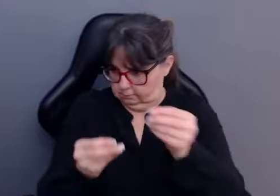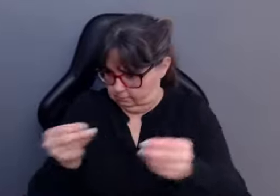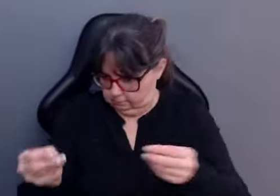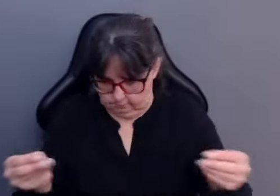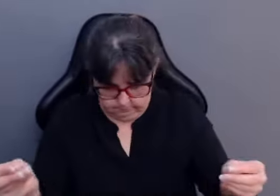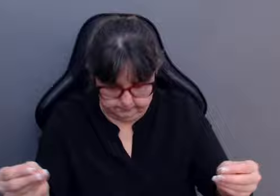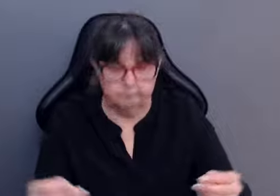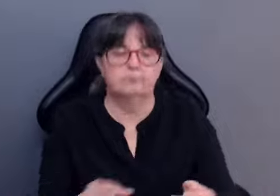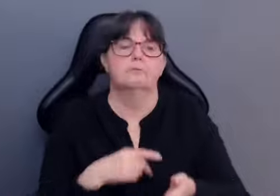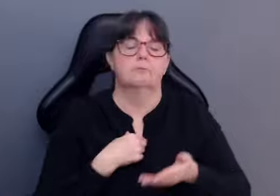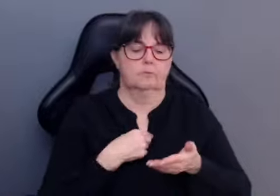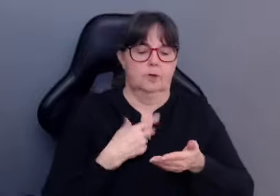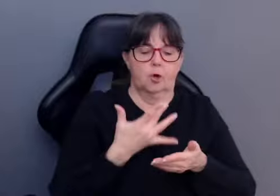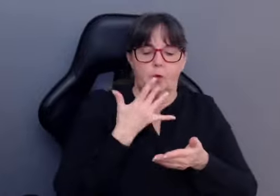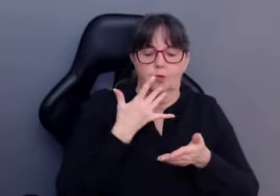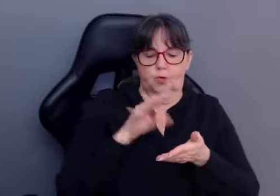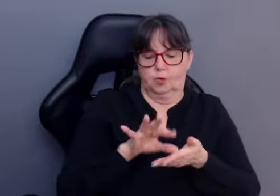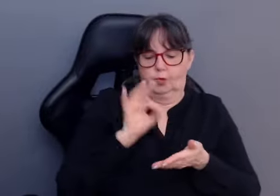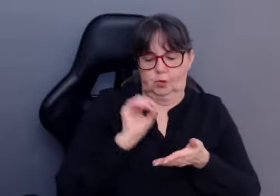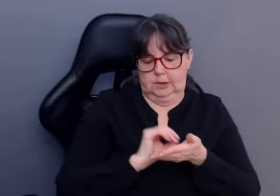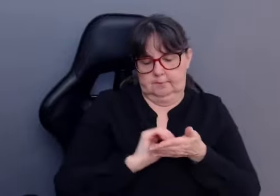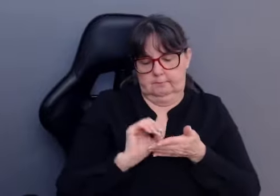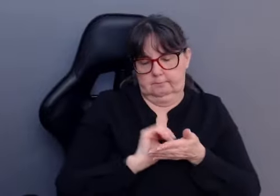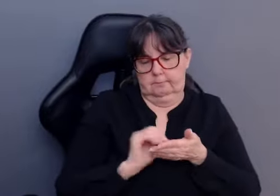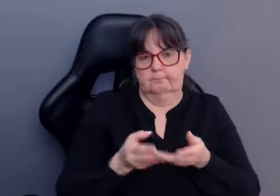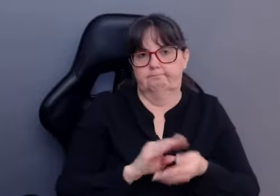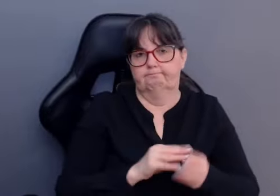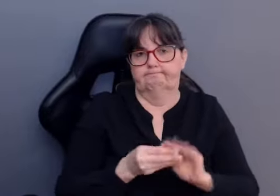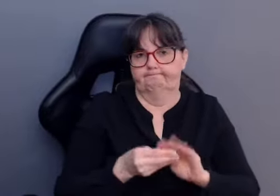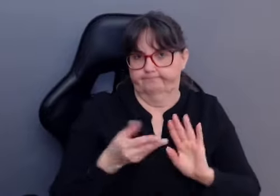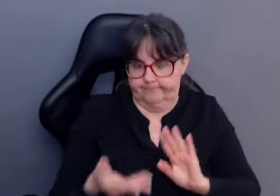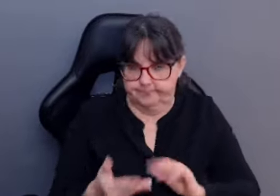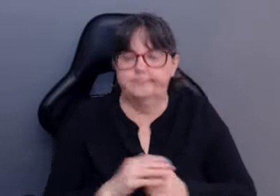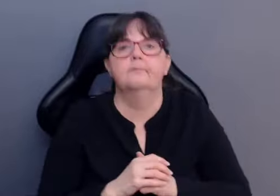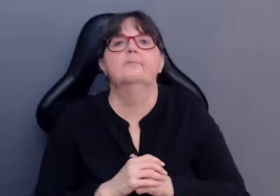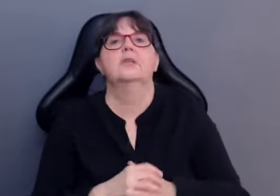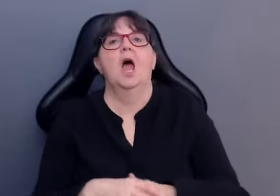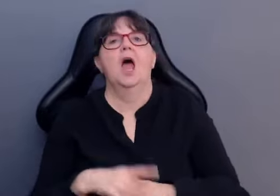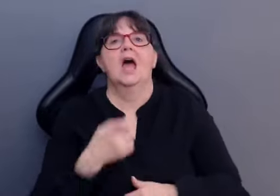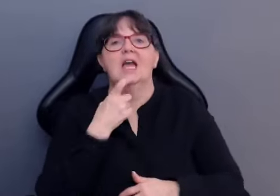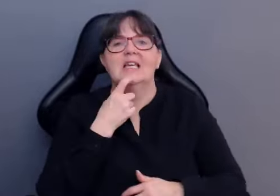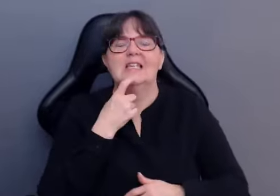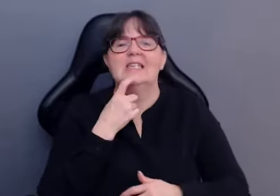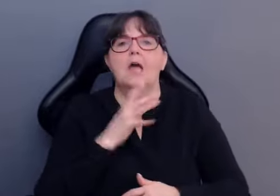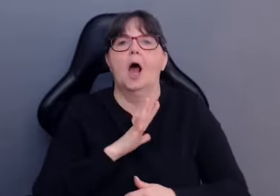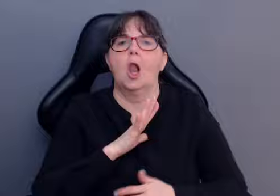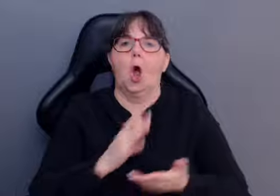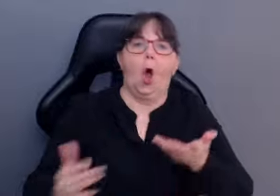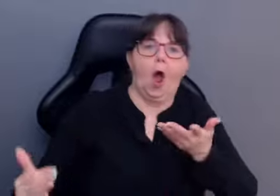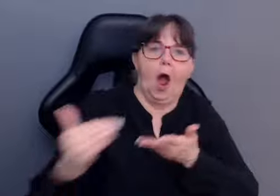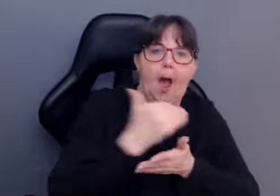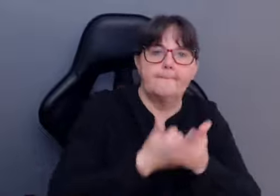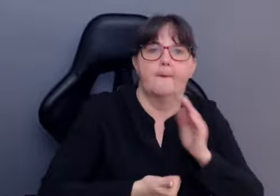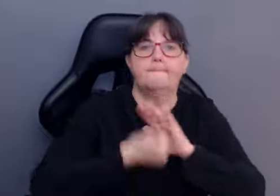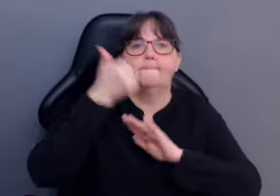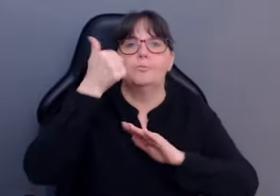Ceux-ci indiquent le candidat de leur choix. Le candidat ayant obtenu le plus de voix